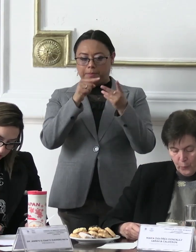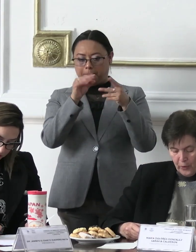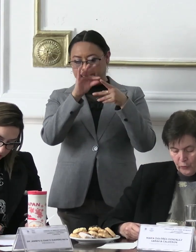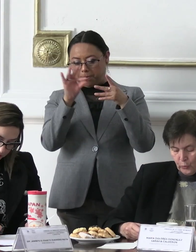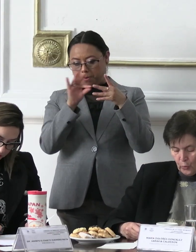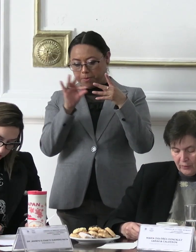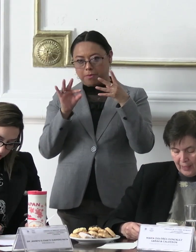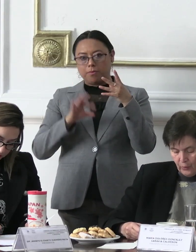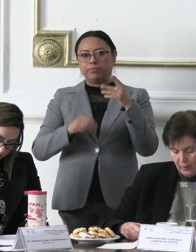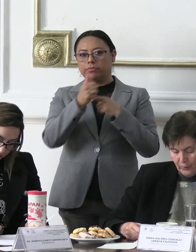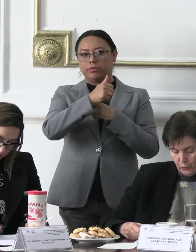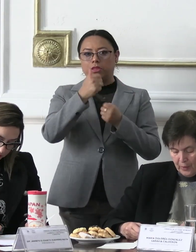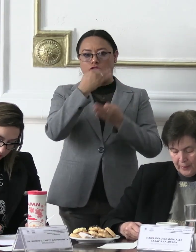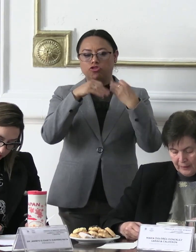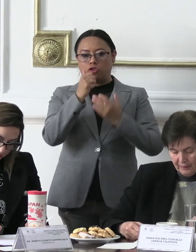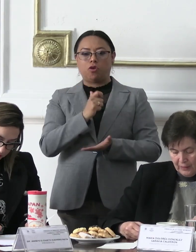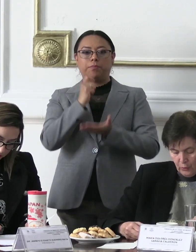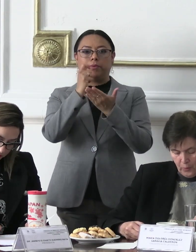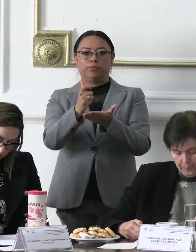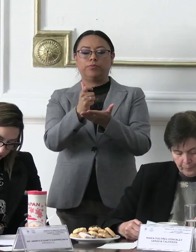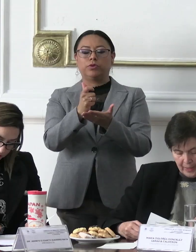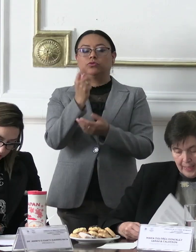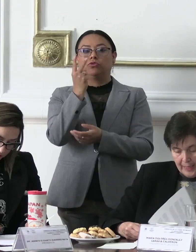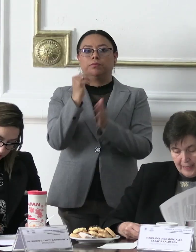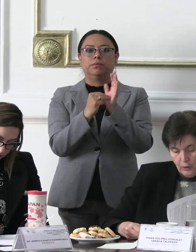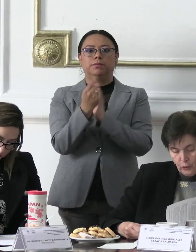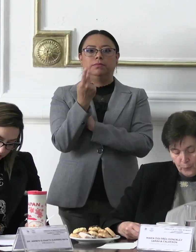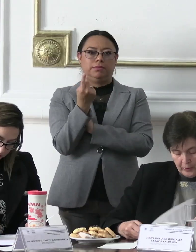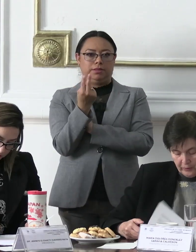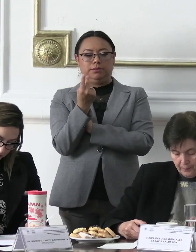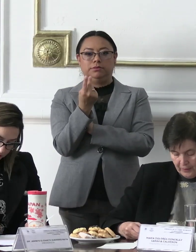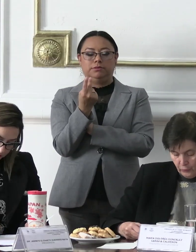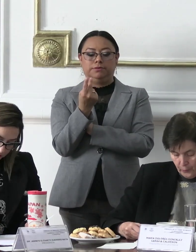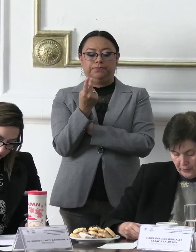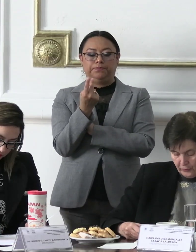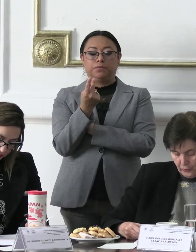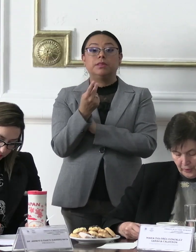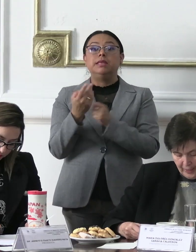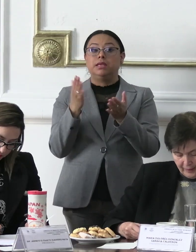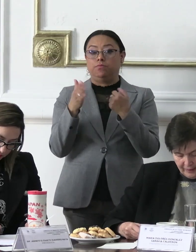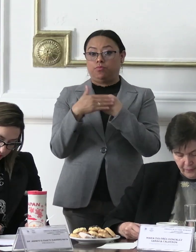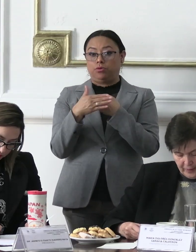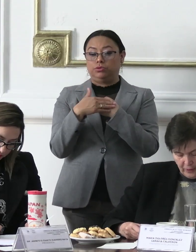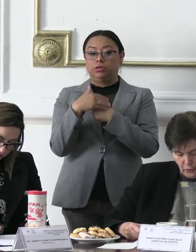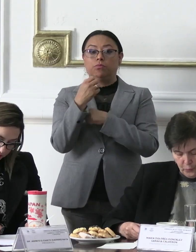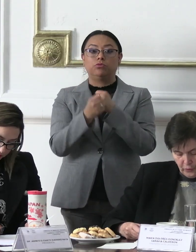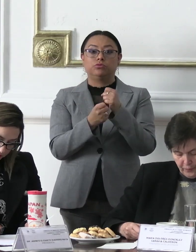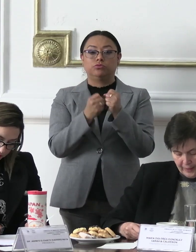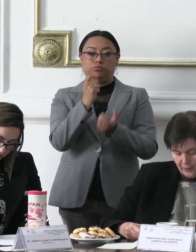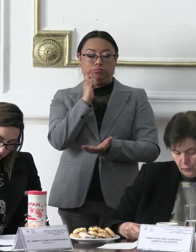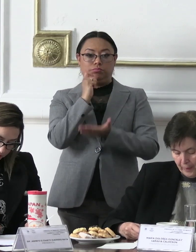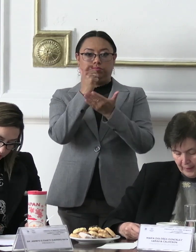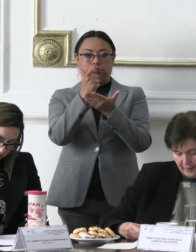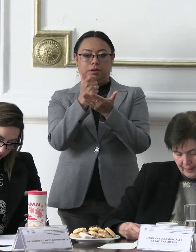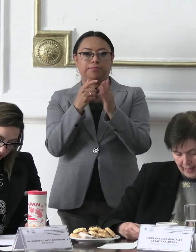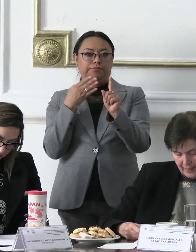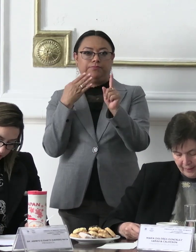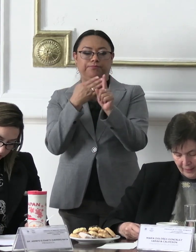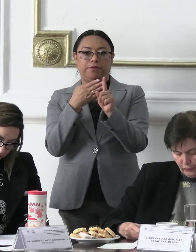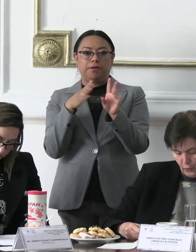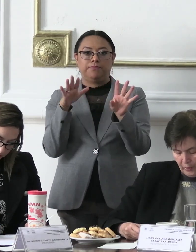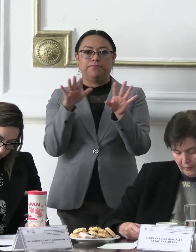al presupuesto autorizado del 2025 y los presupuestos definidos, modificados para